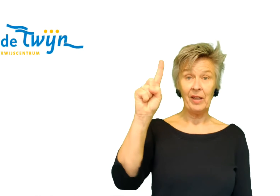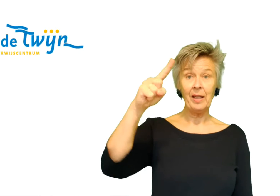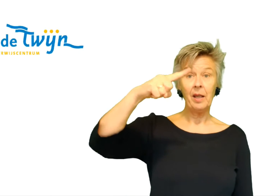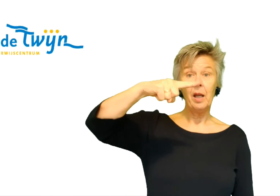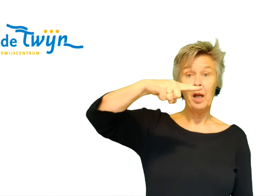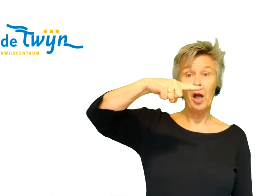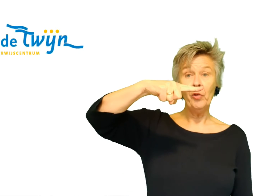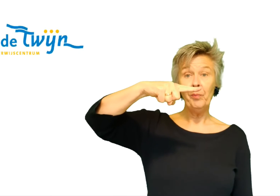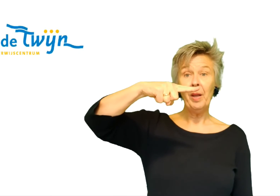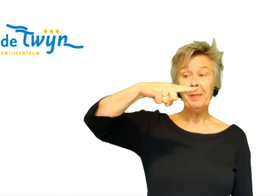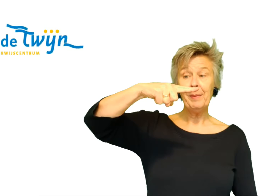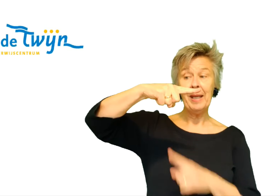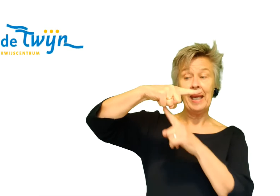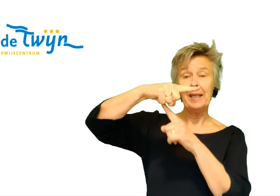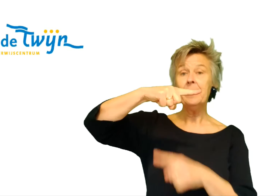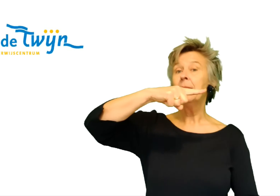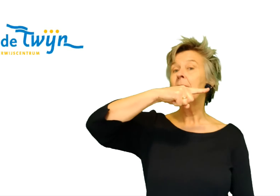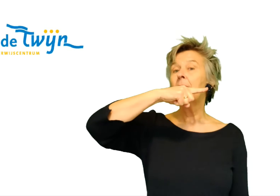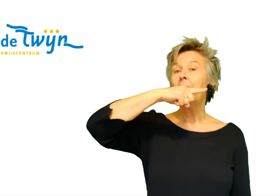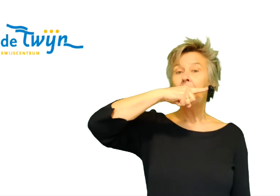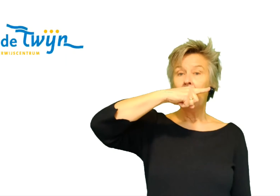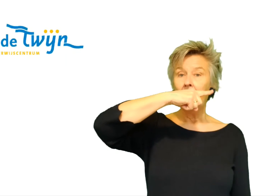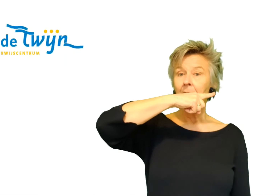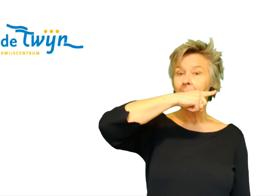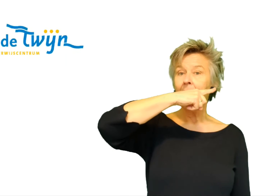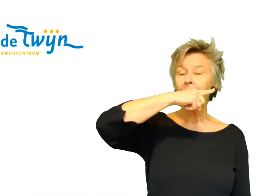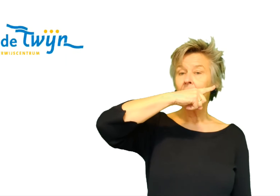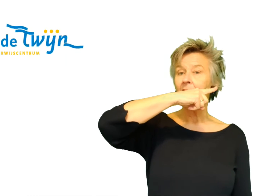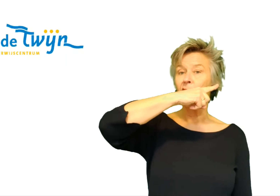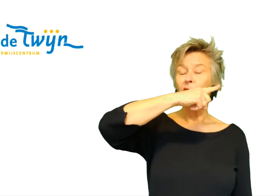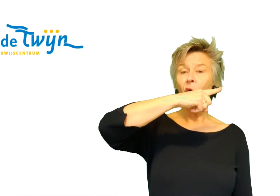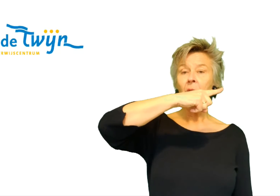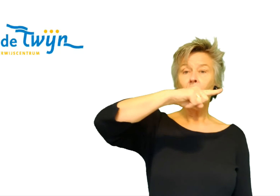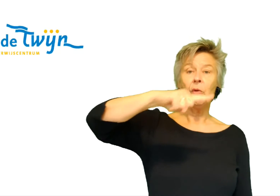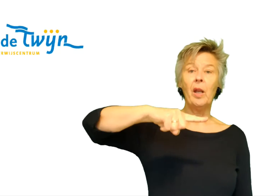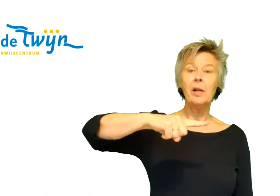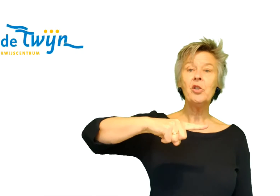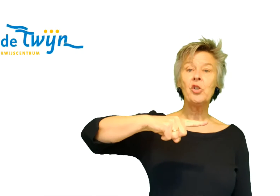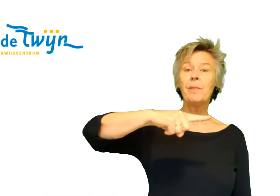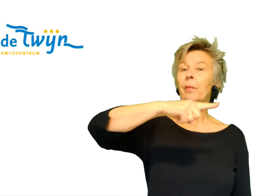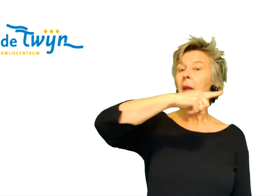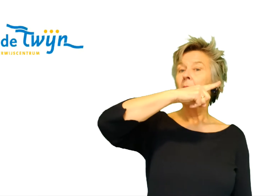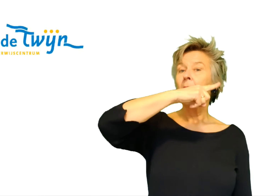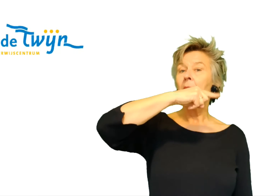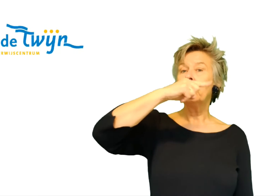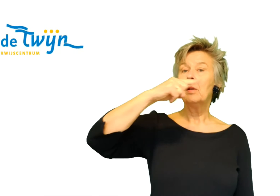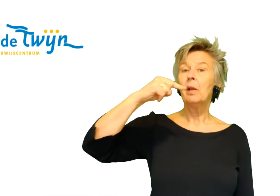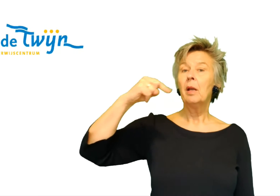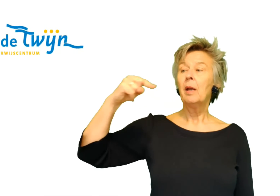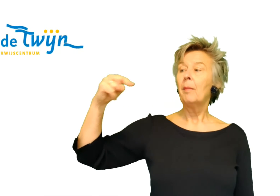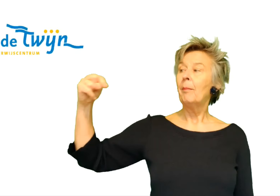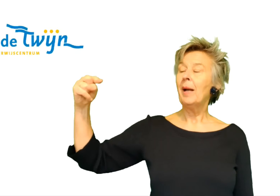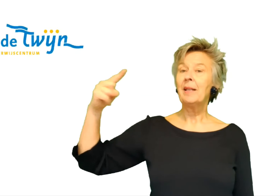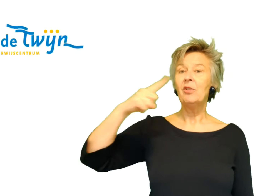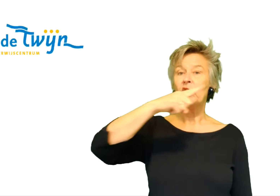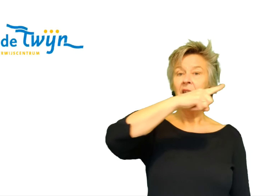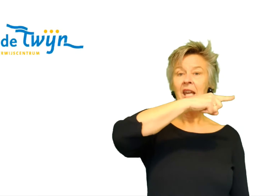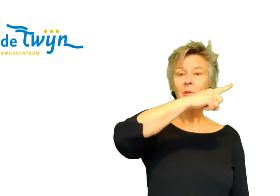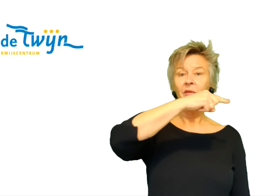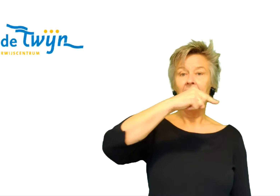weg. Handpalm naar beneden. En hij gaat een beetje voor je mond langs. En dan maak je dus deze